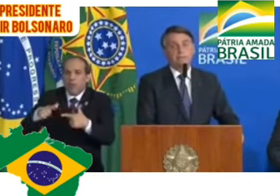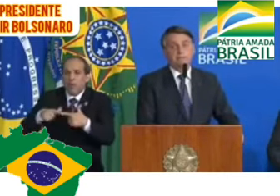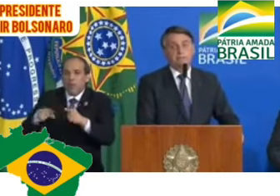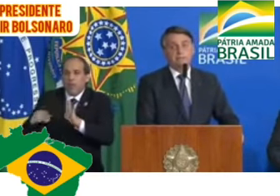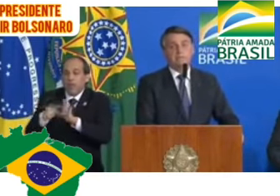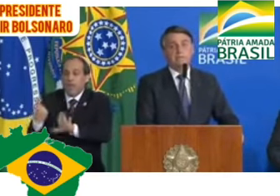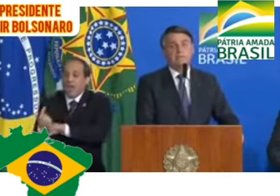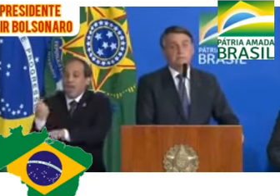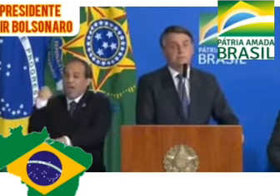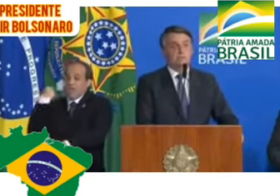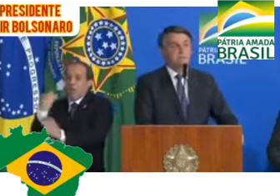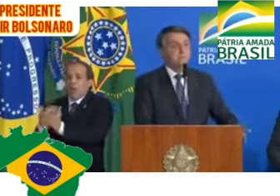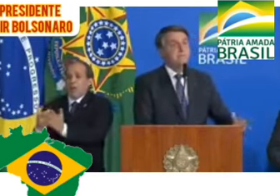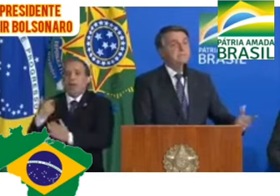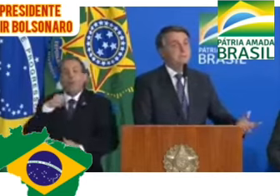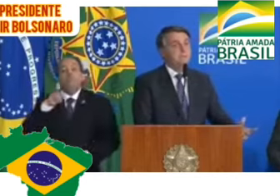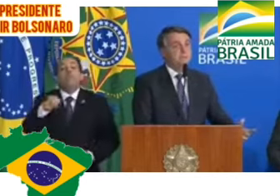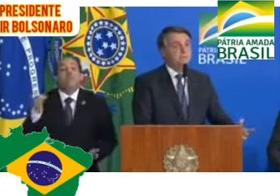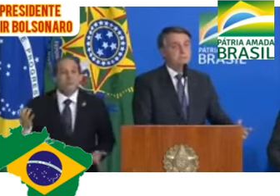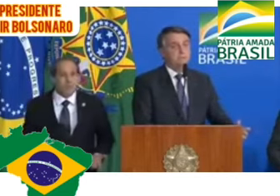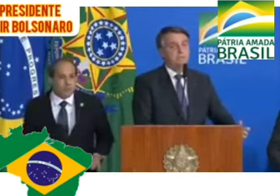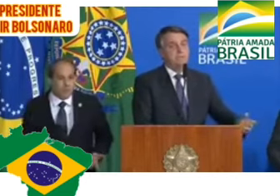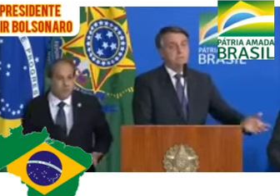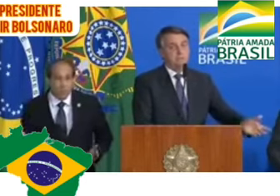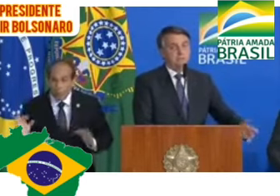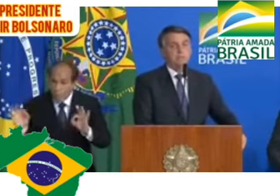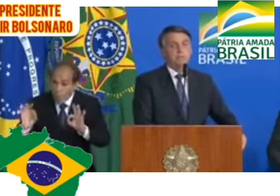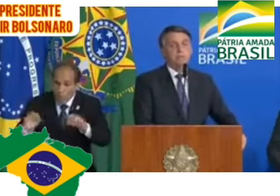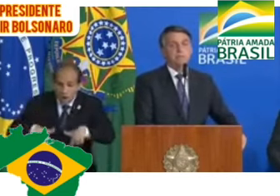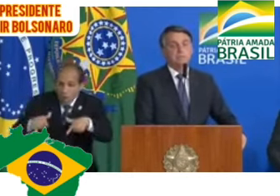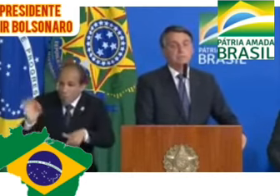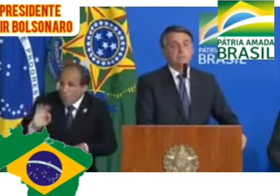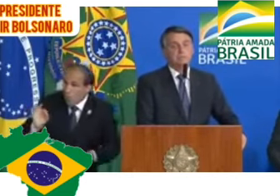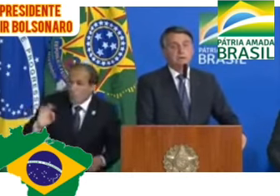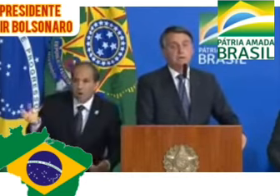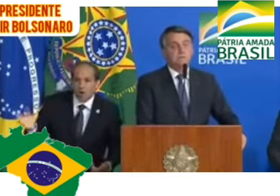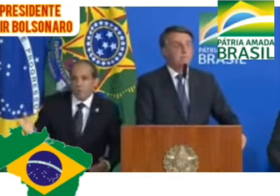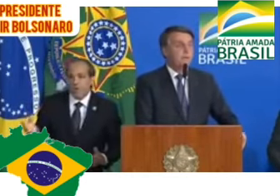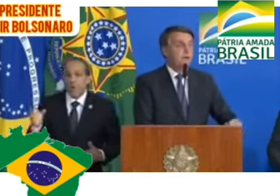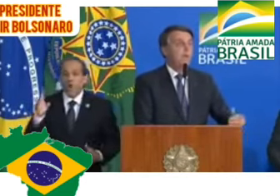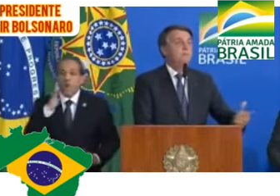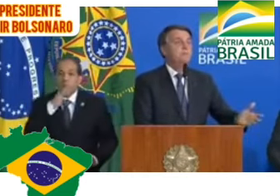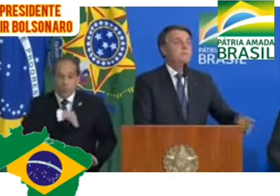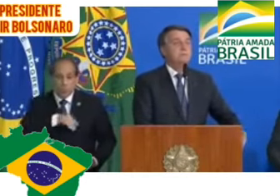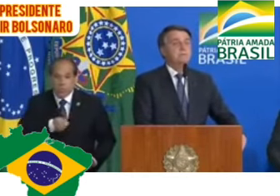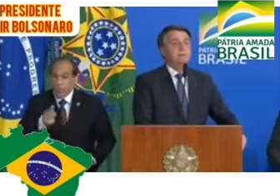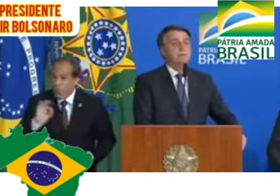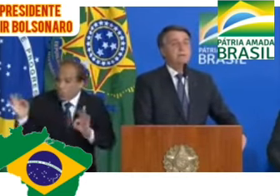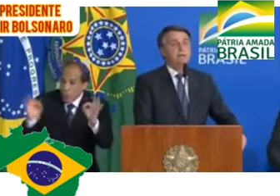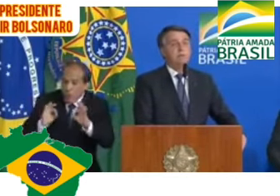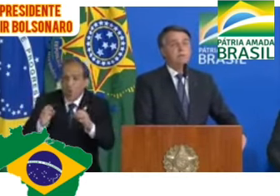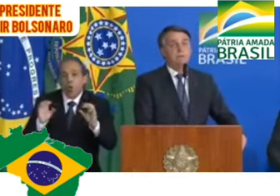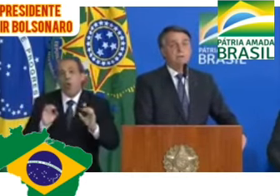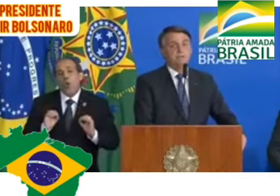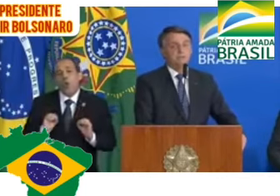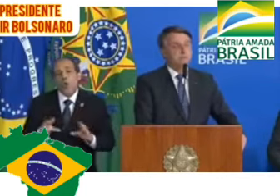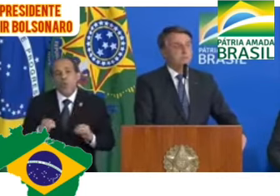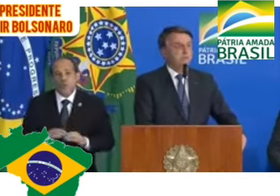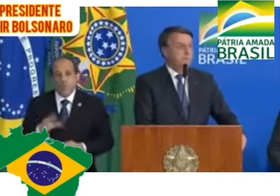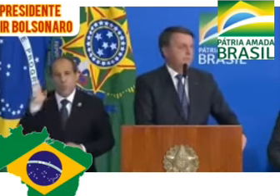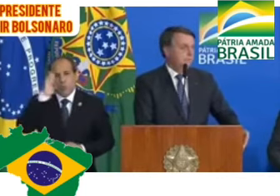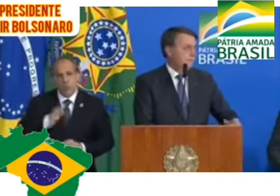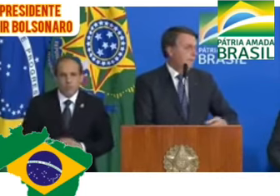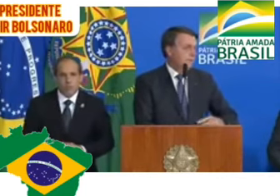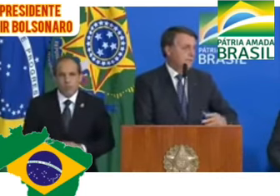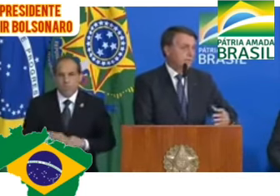atrás. Imaginemos o que seria do Brasil sem essas medidas e sem o auxílio emergencial, onde poderia estar mergulhado o